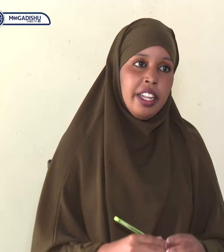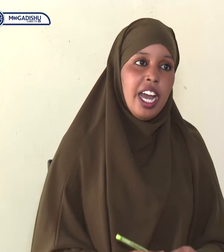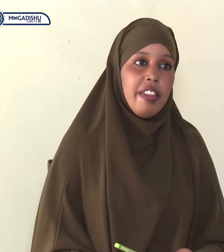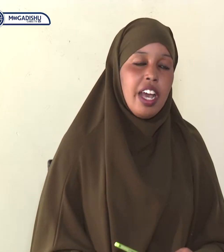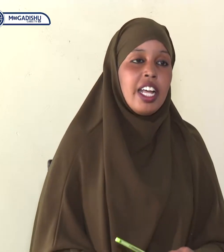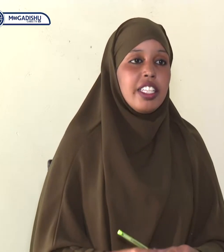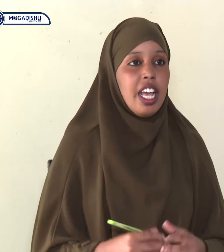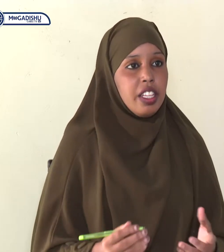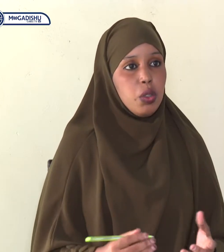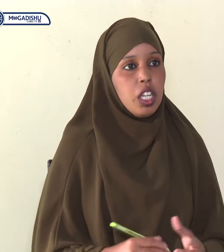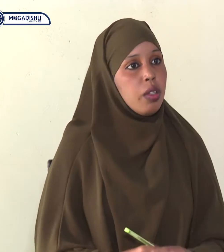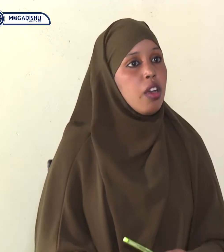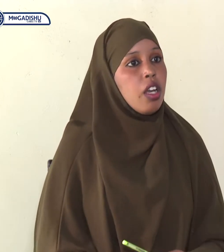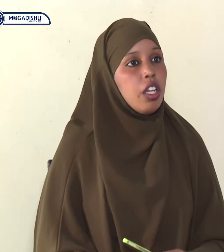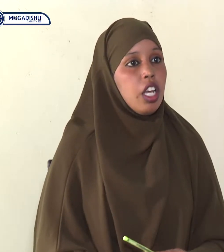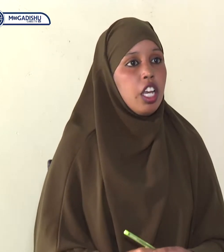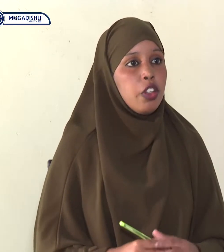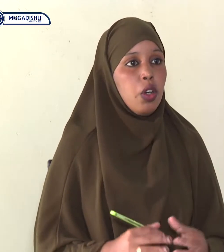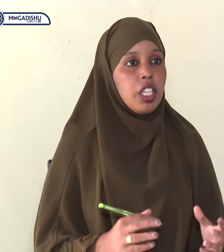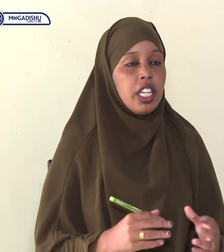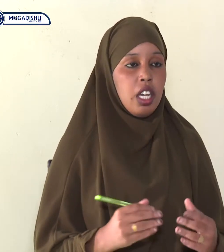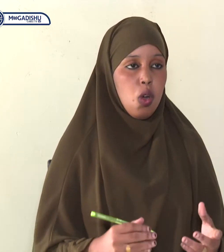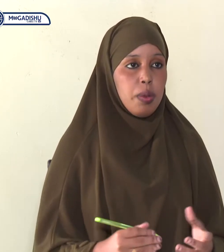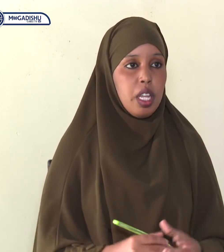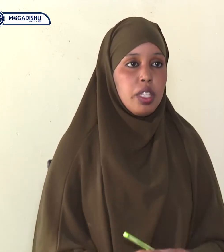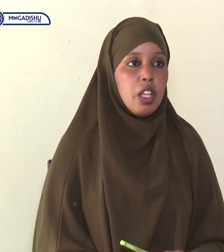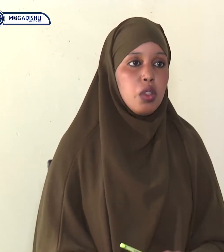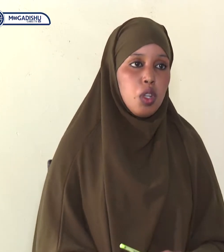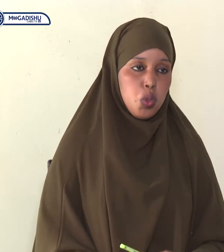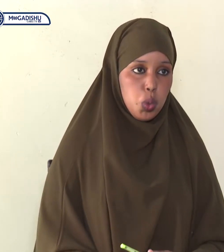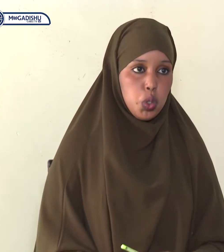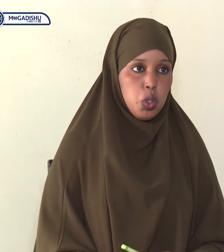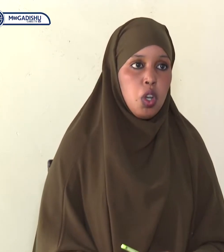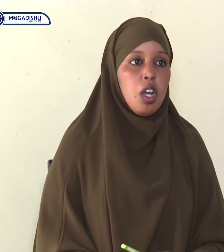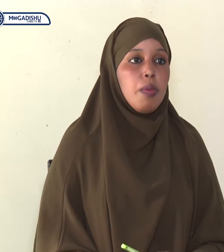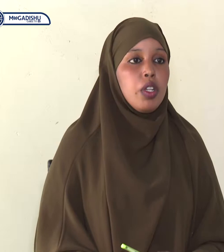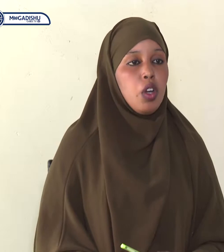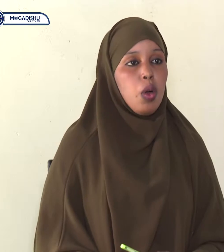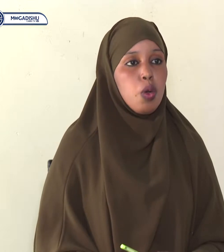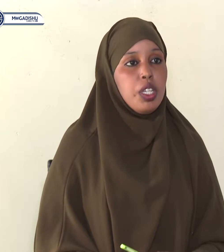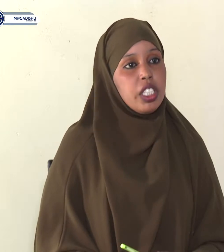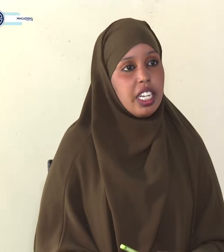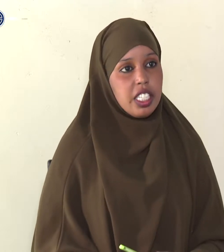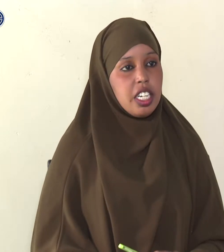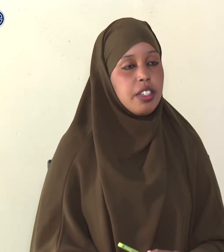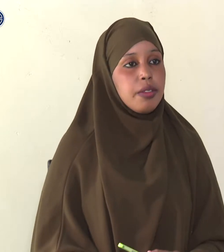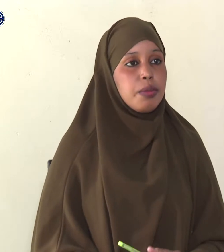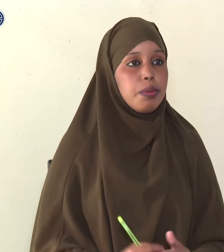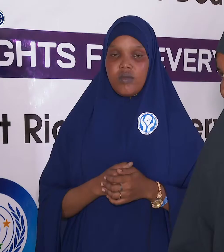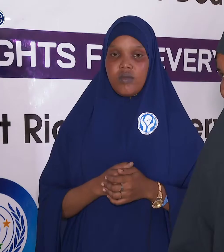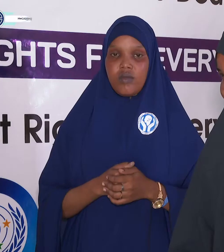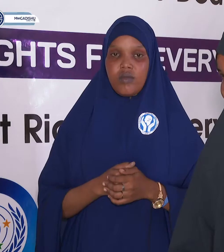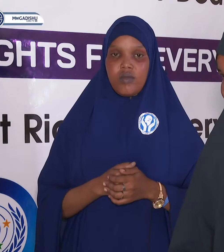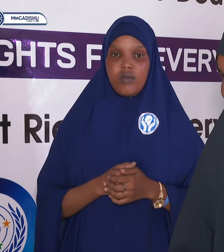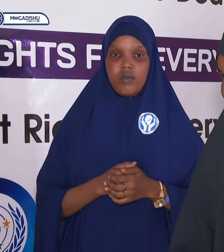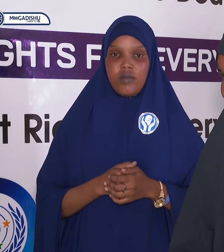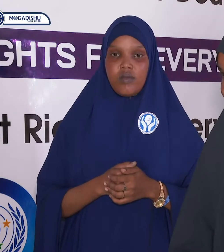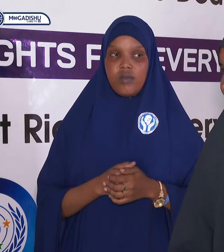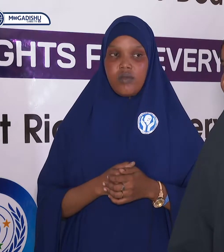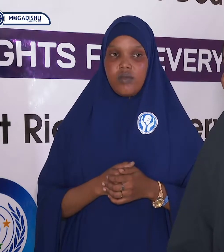da dhexdhexaadaha da'dooda noocyada ay ka kooban tahay ma da'dooda ay isugu jirto bal inooga warbixi taasina